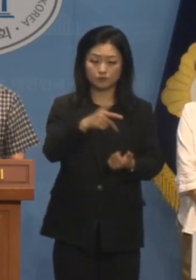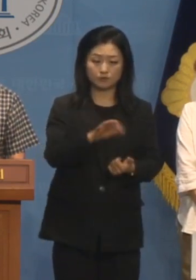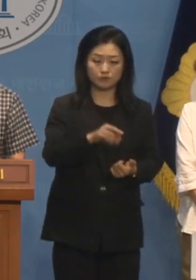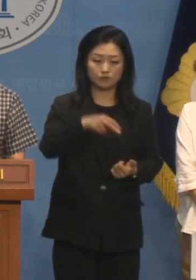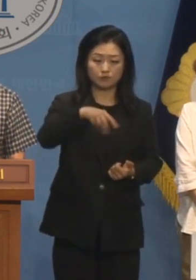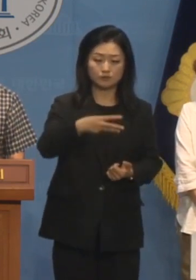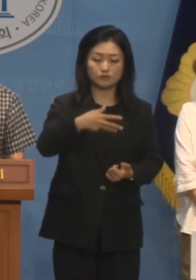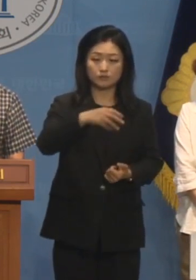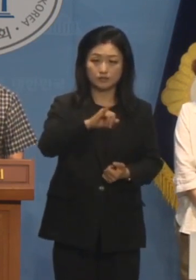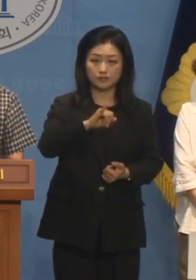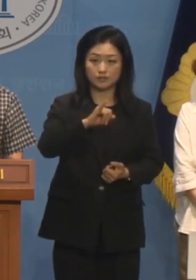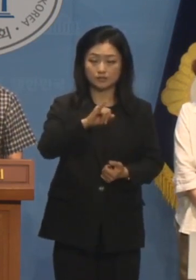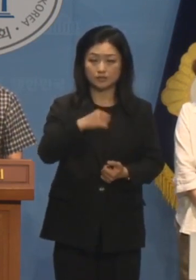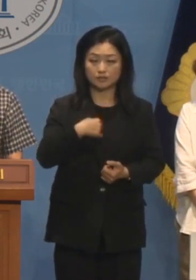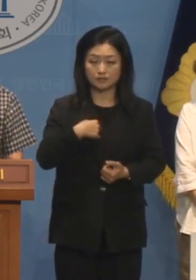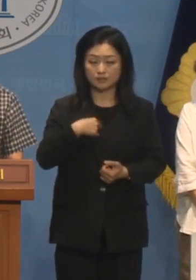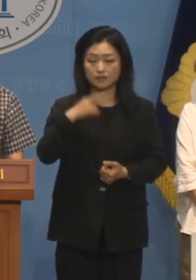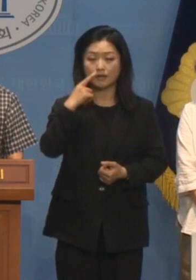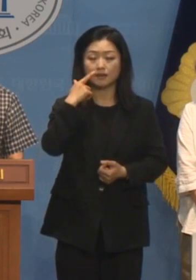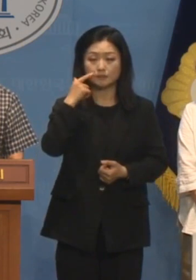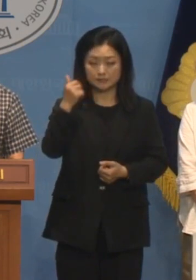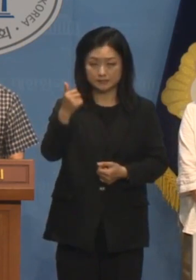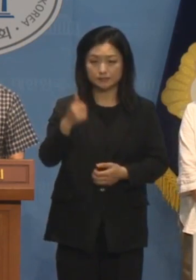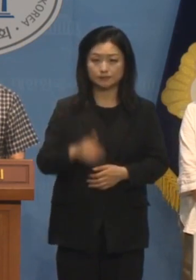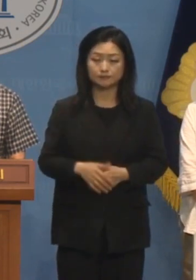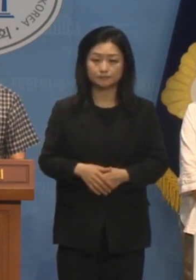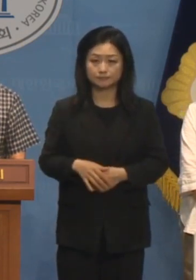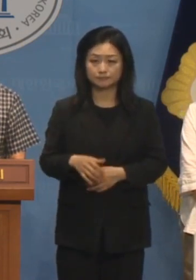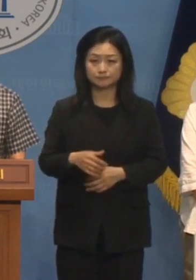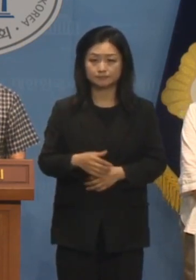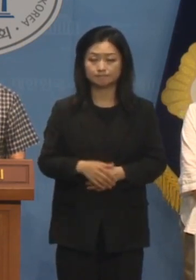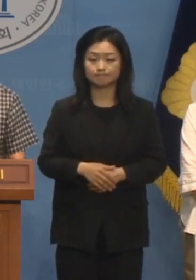정슬기의 못난애비 정금석입니다.